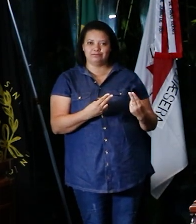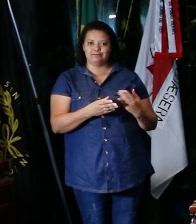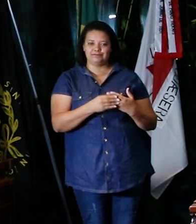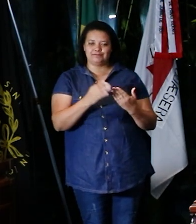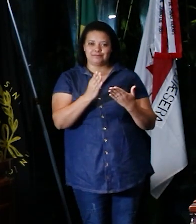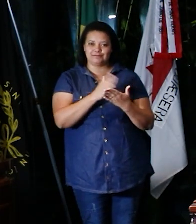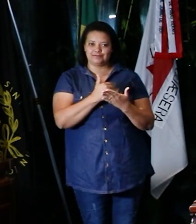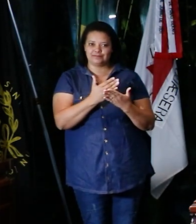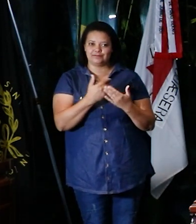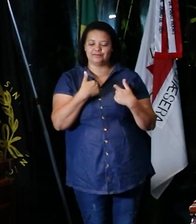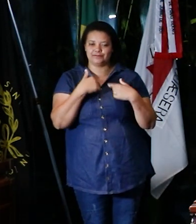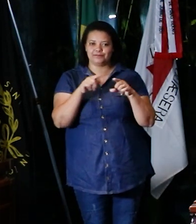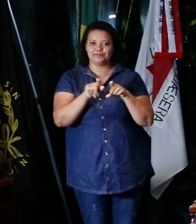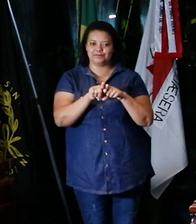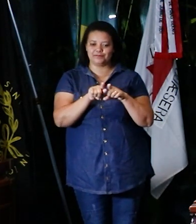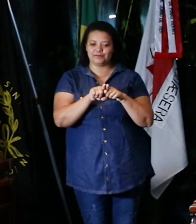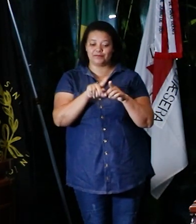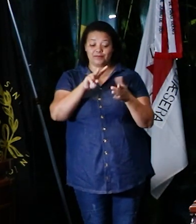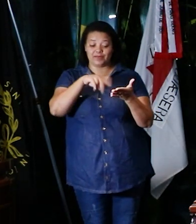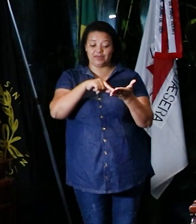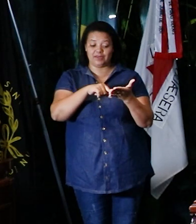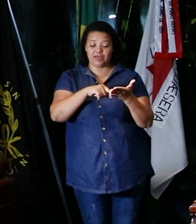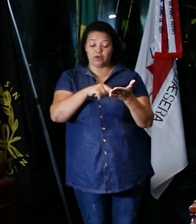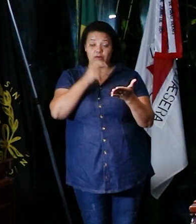Eu também leio o que me interessa.